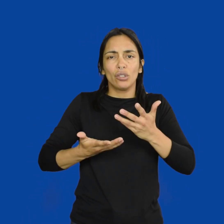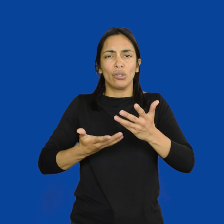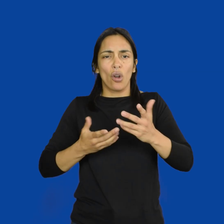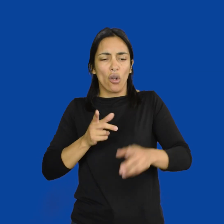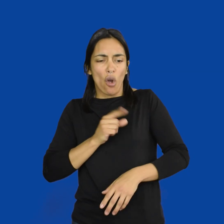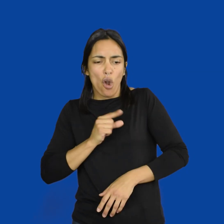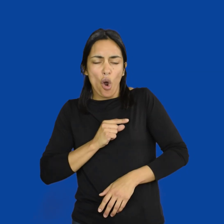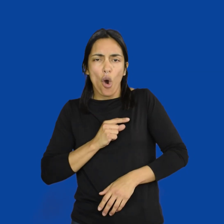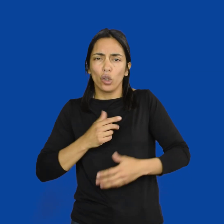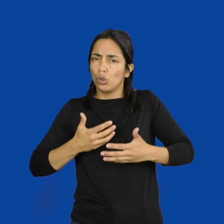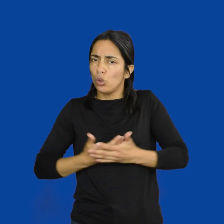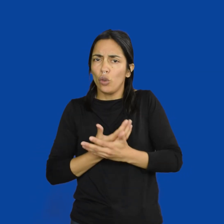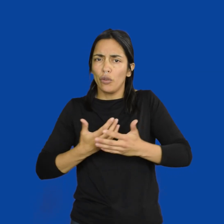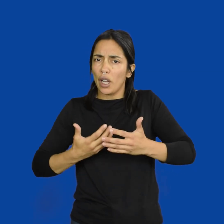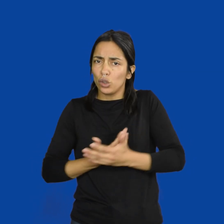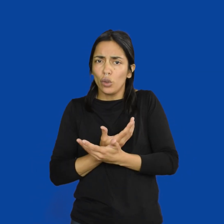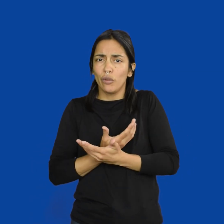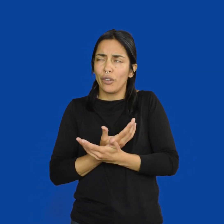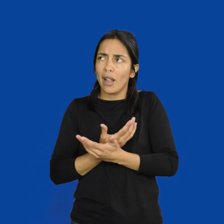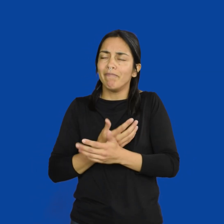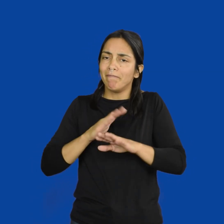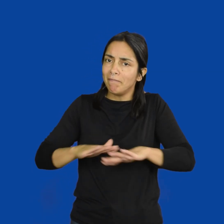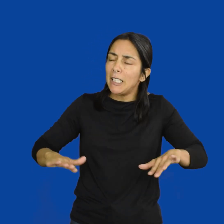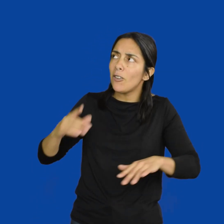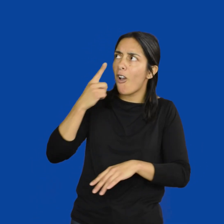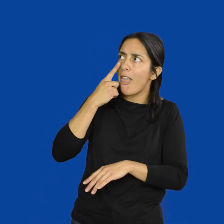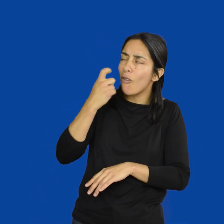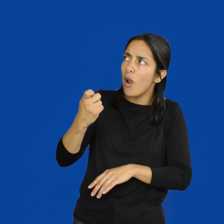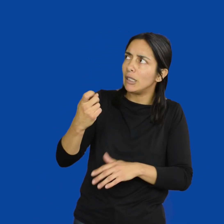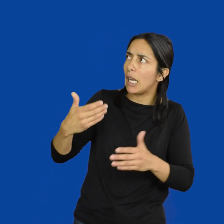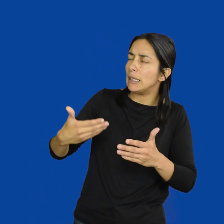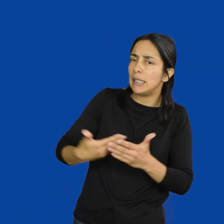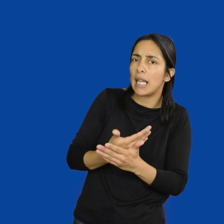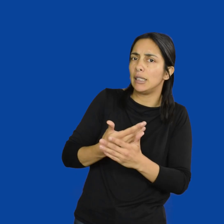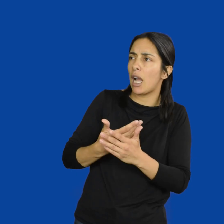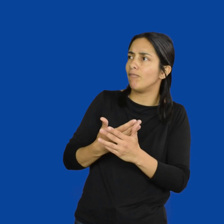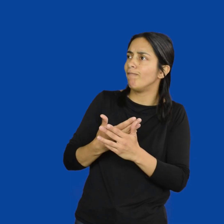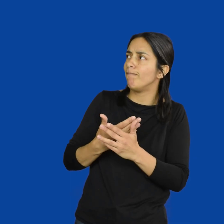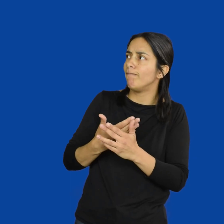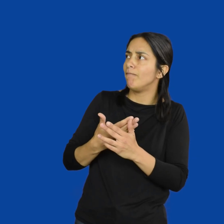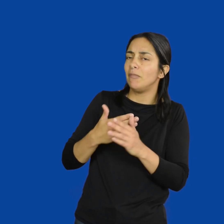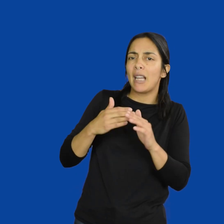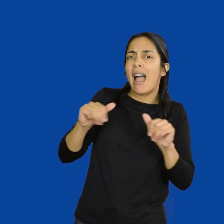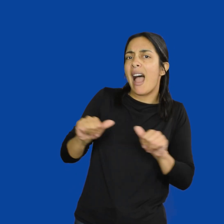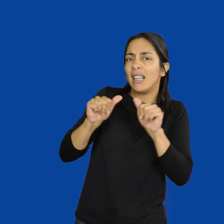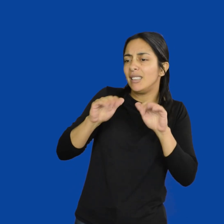Y cuanto más se intenta no comunicar el trauma, más intensamente se percibe y se siente,